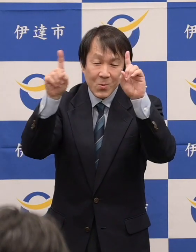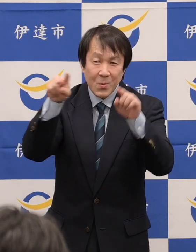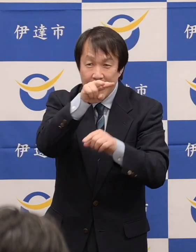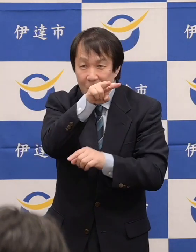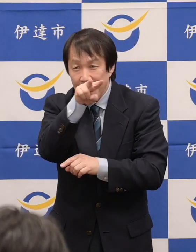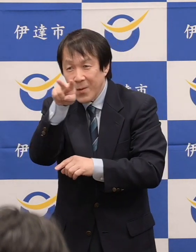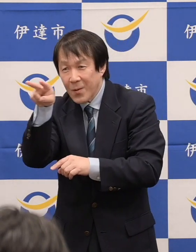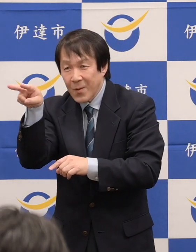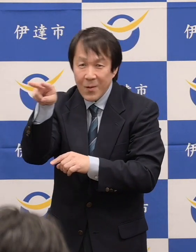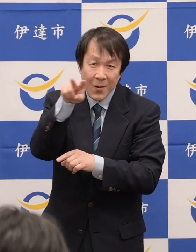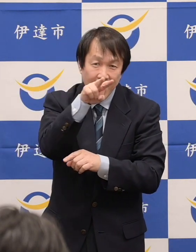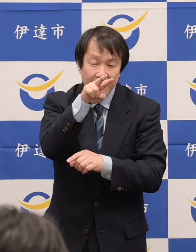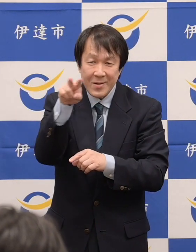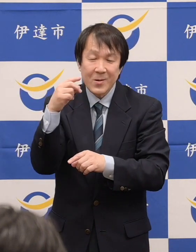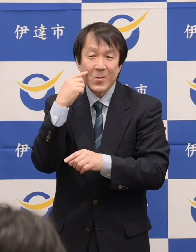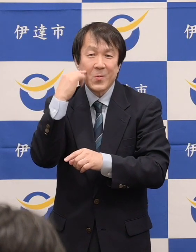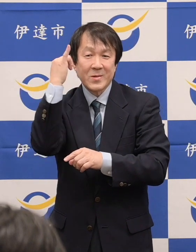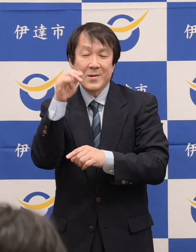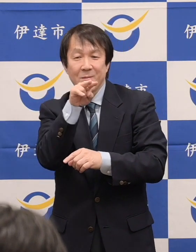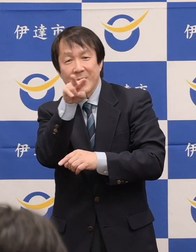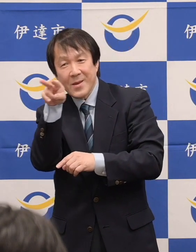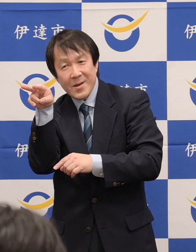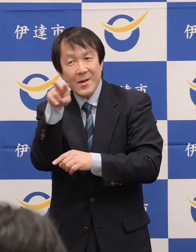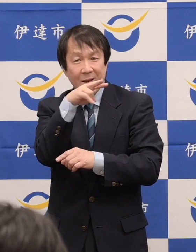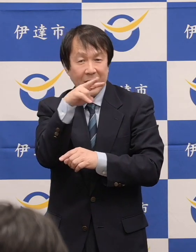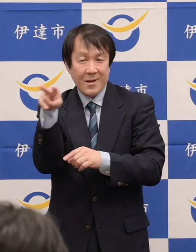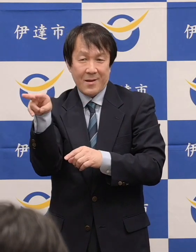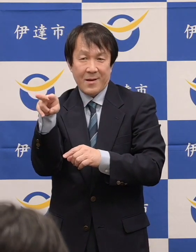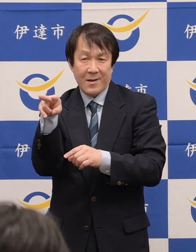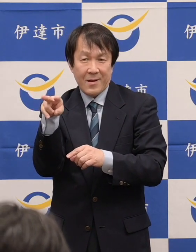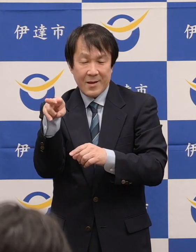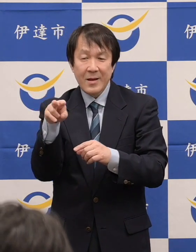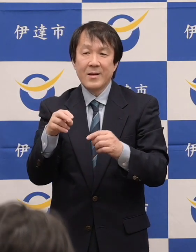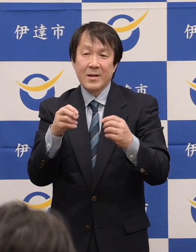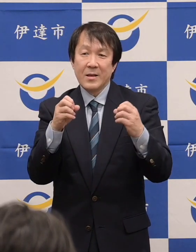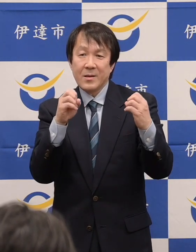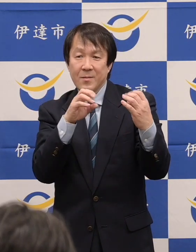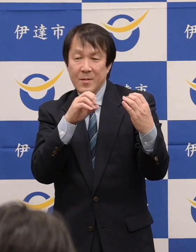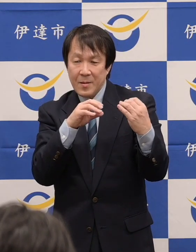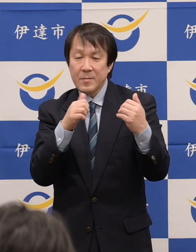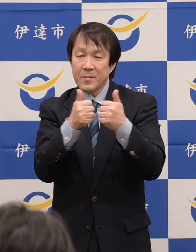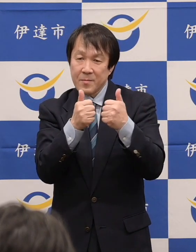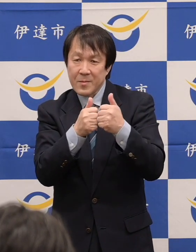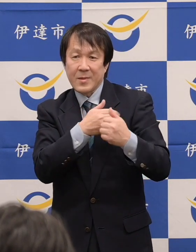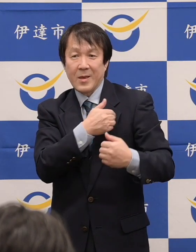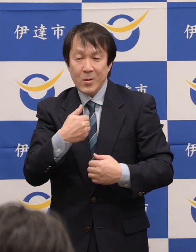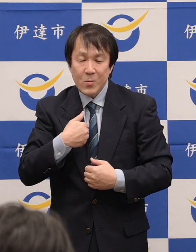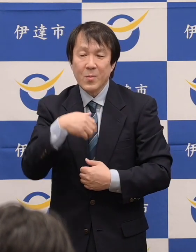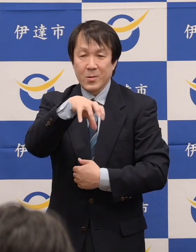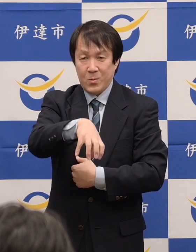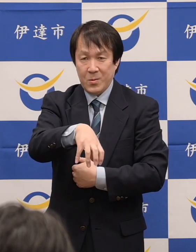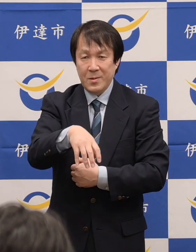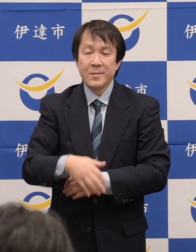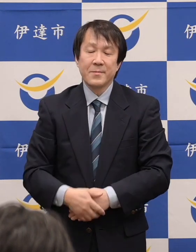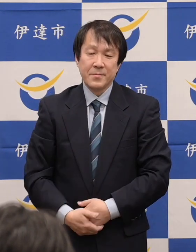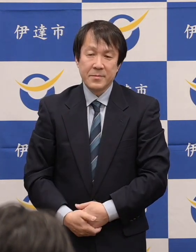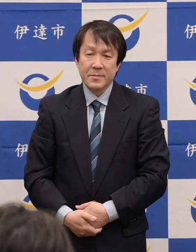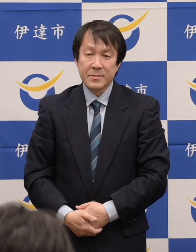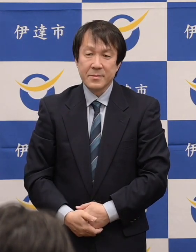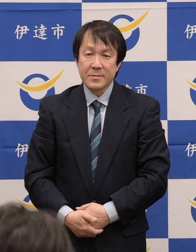る様子を保護者の皆さんがそこから見ながら過ごせるというような場所になっております。